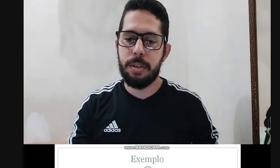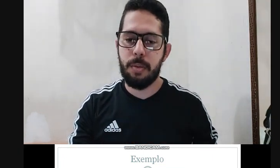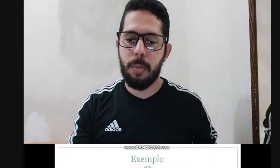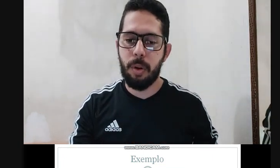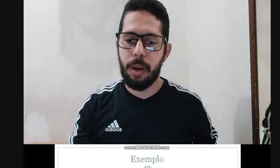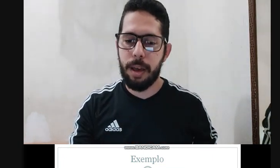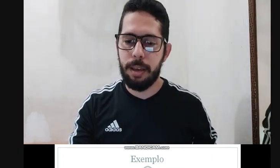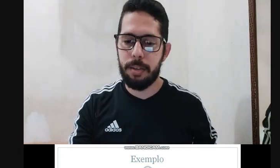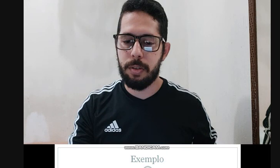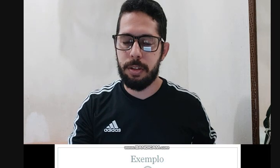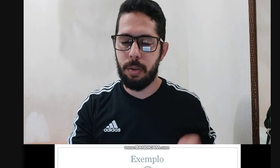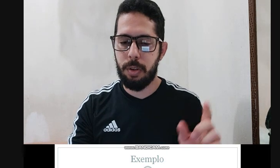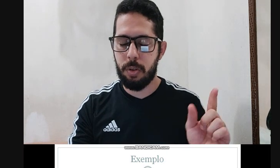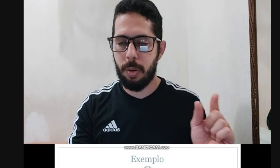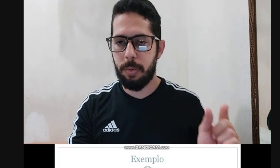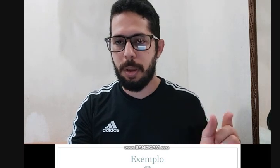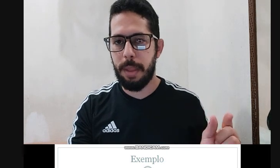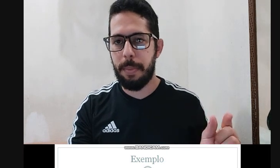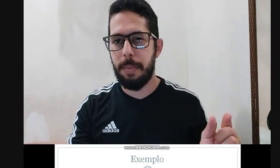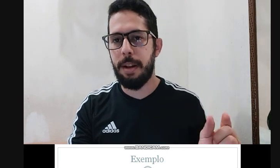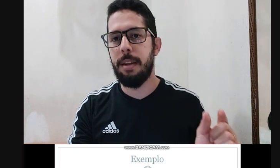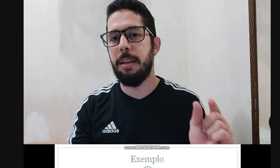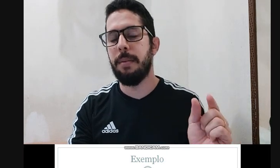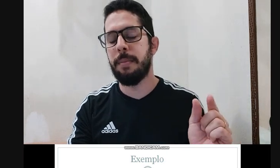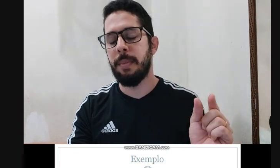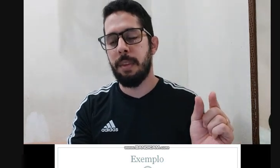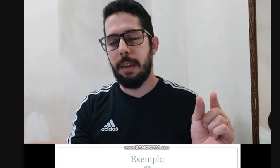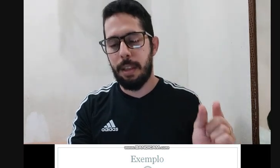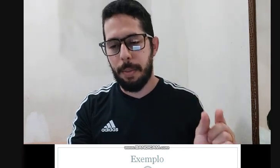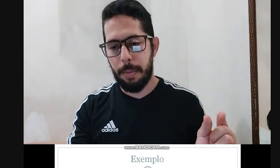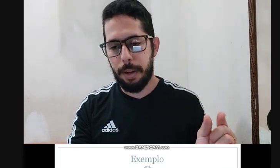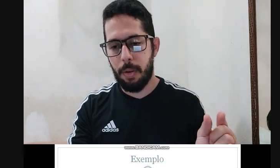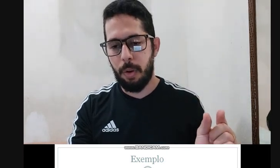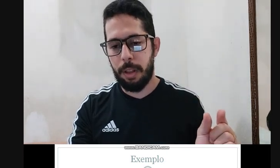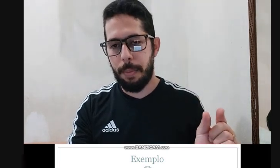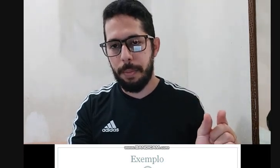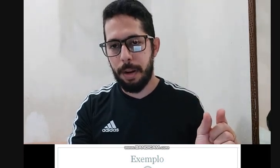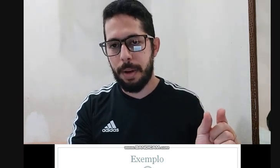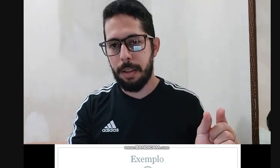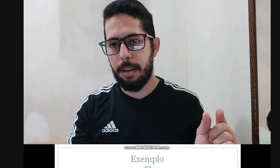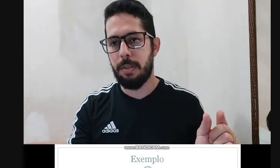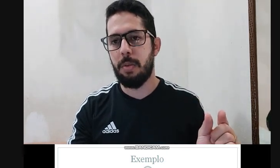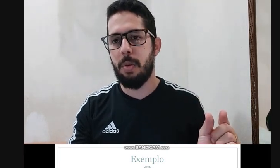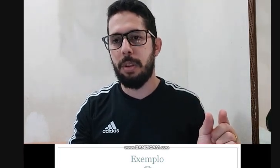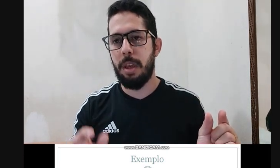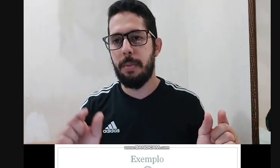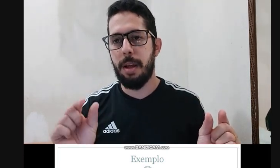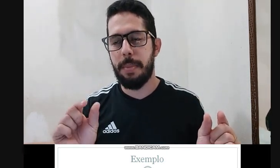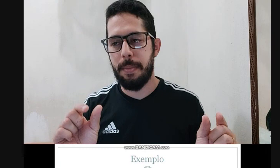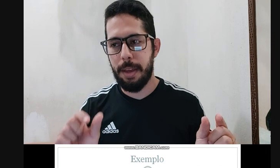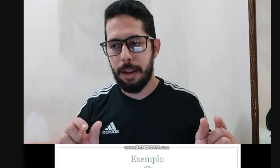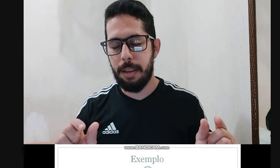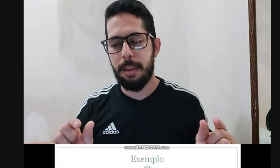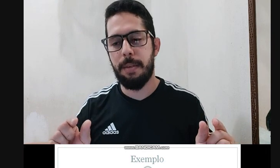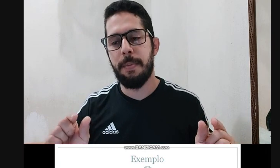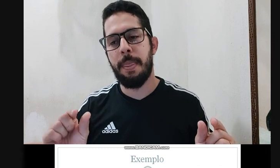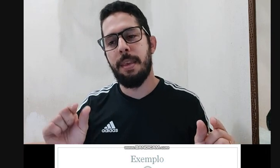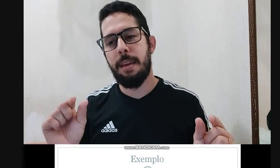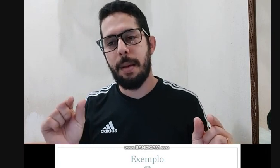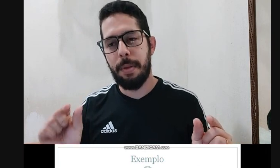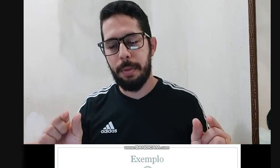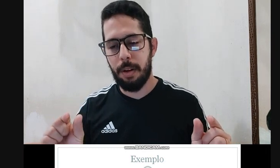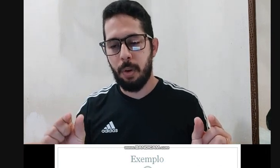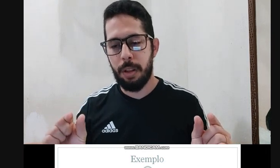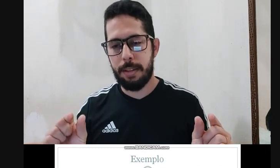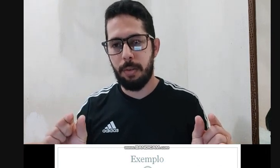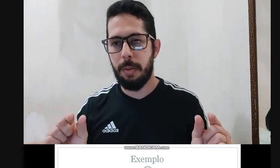na posição homóloga a eles. Ou seja, quando eu somo o termo da primeira linha e da primeira coluna da primeira matriz com o termo da primeira linha e